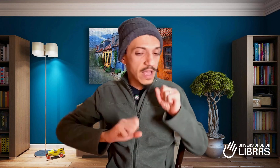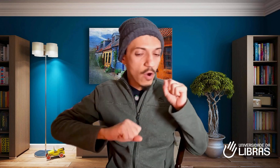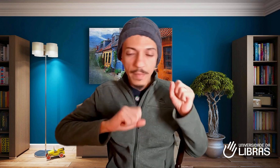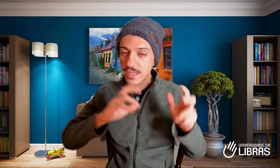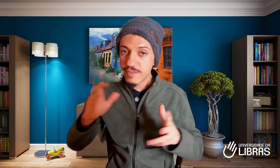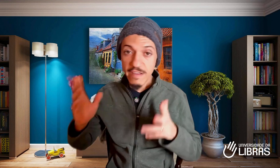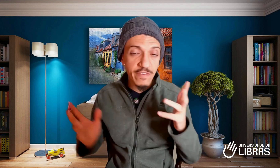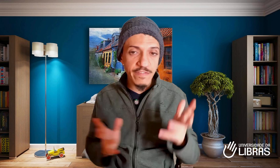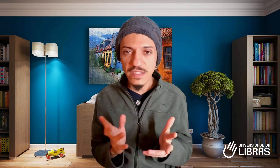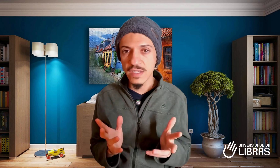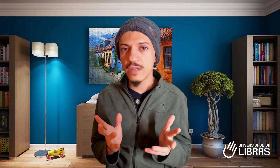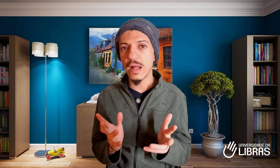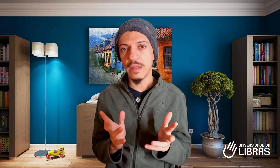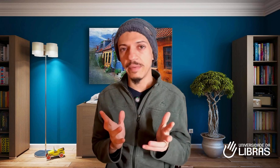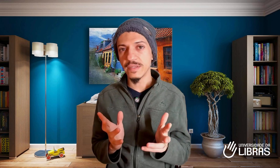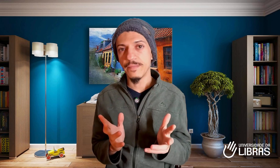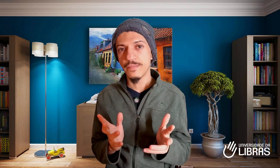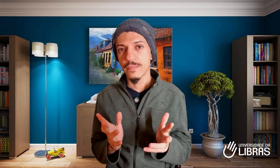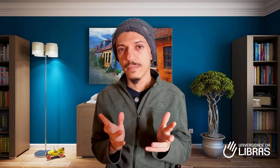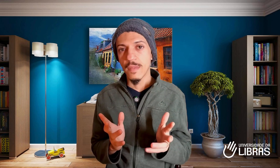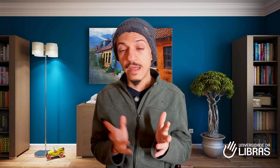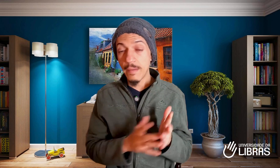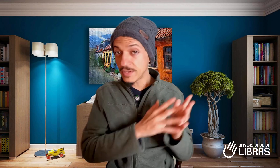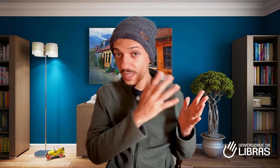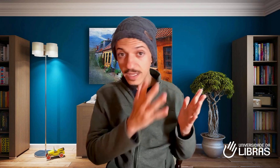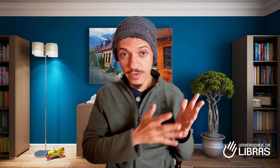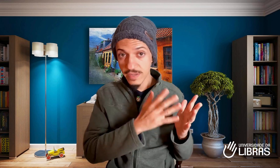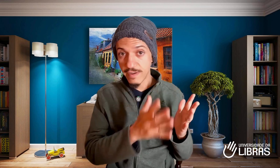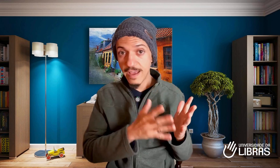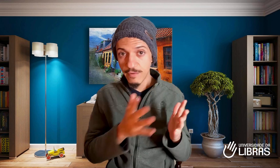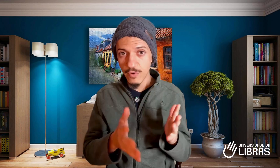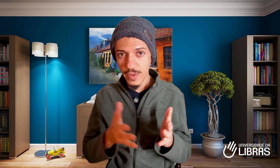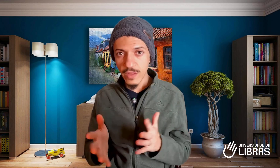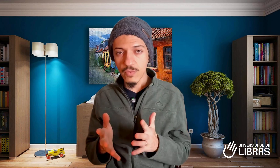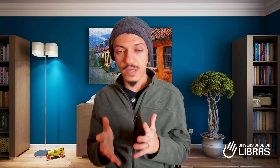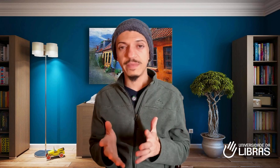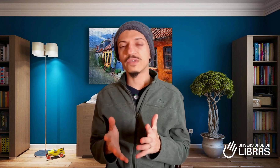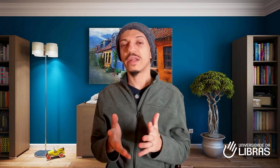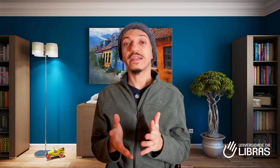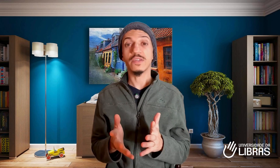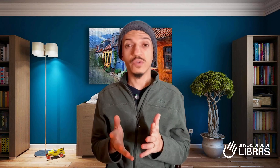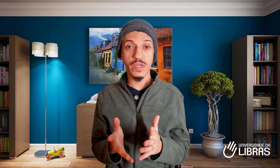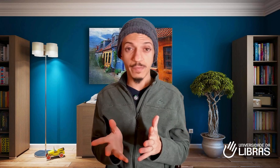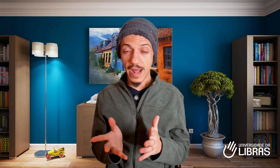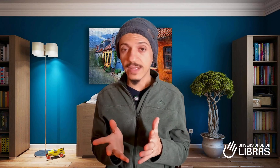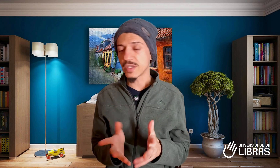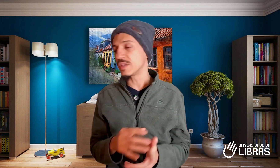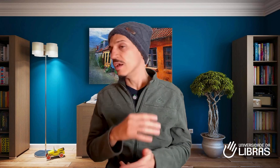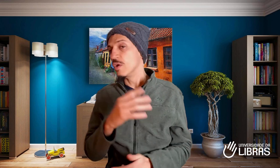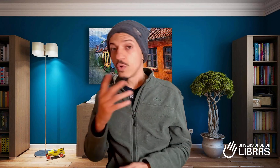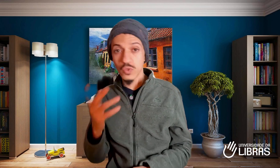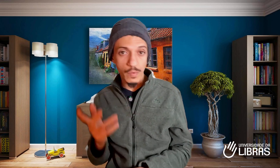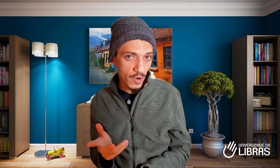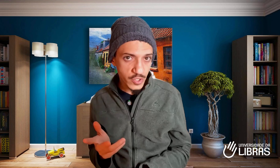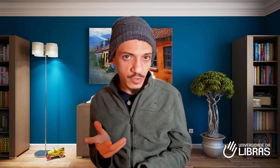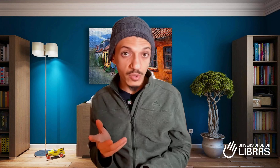realmente vai vivenciando a Libras. E à medida em que você vai evoluindo com as minhas orientações práticas, com o suporte do meu time